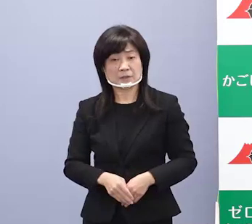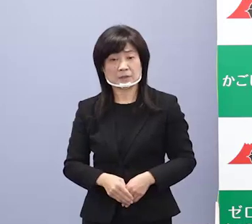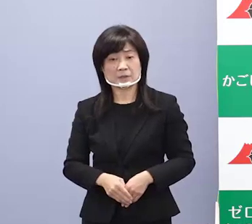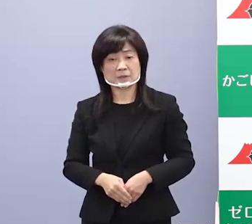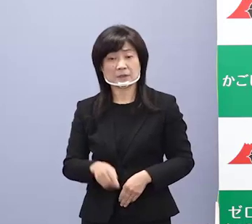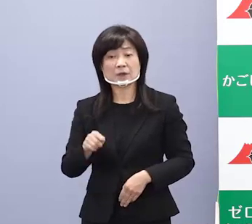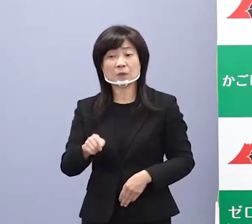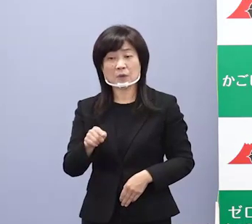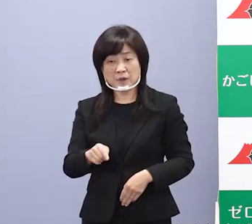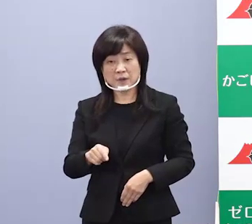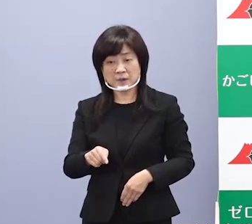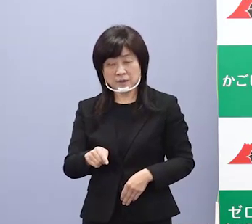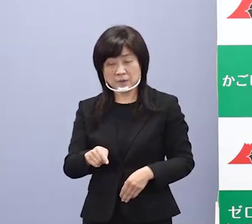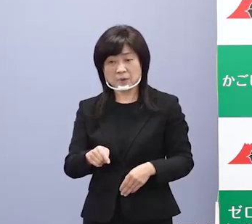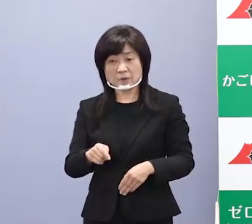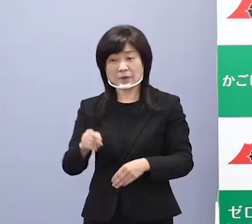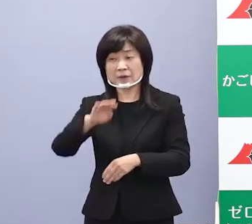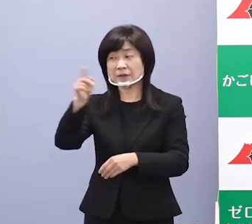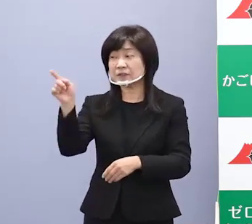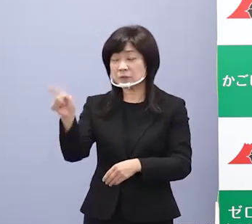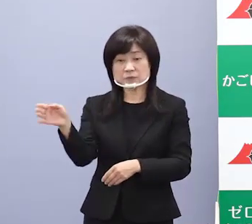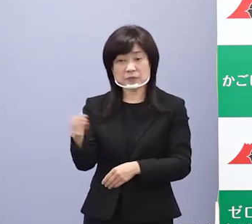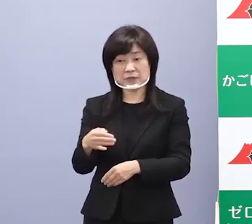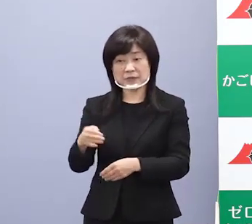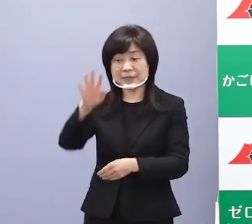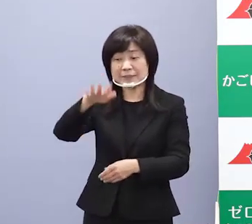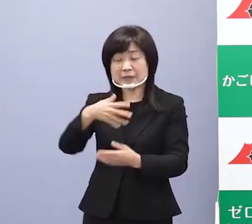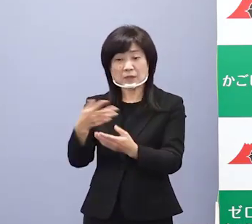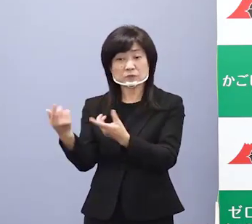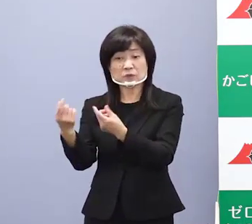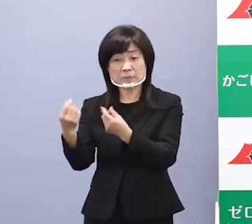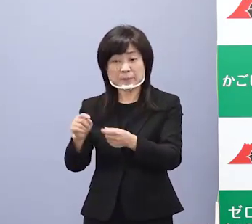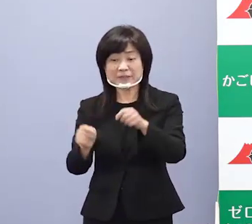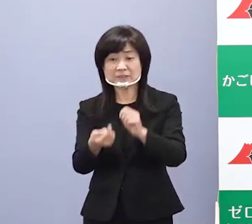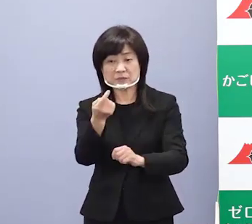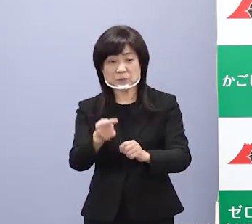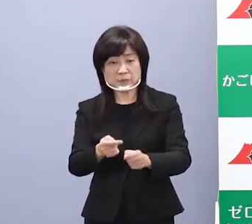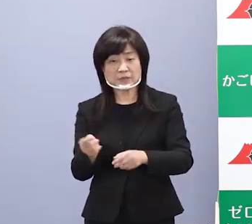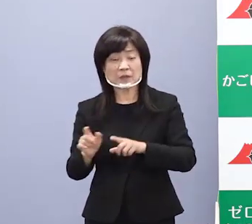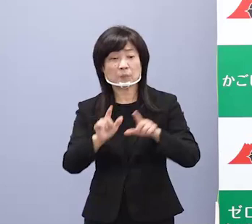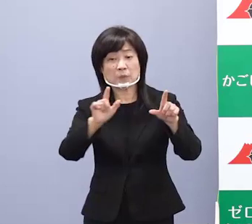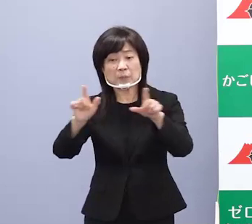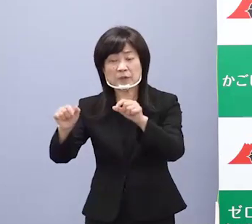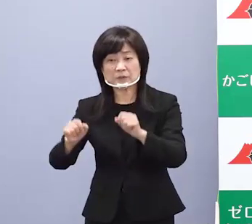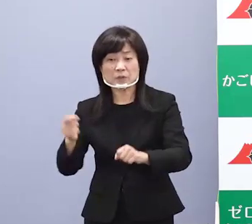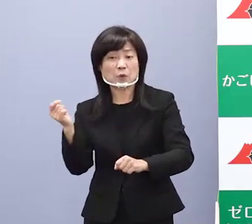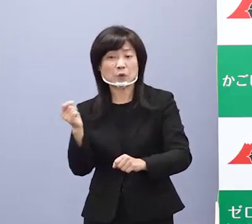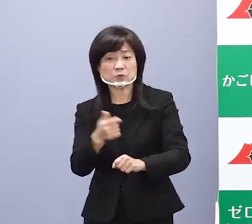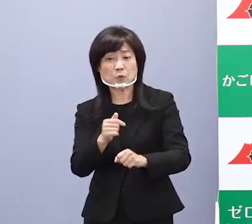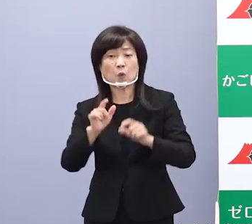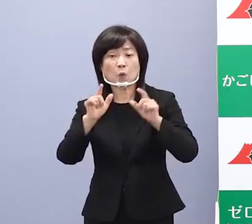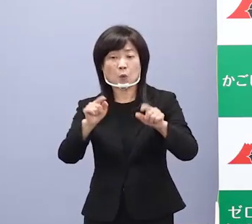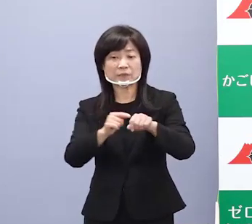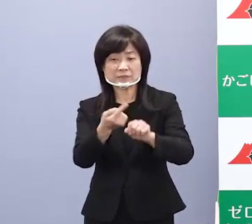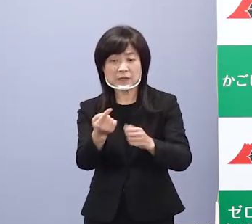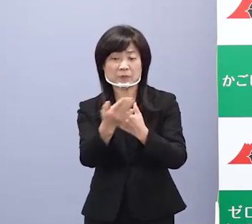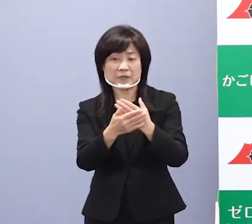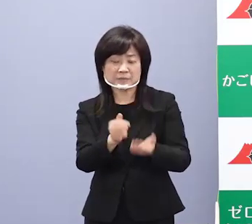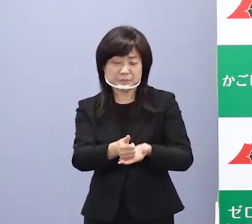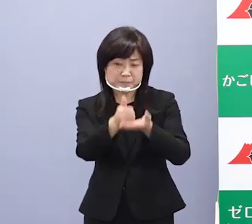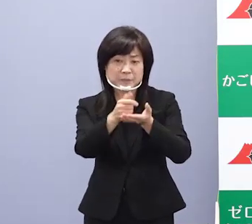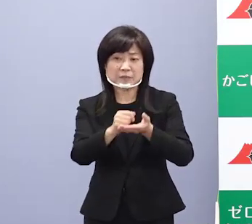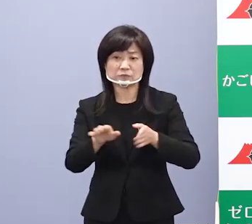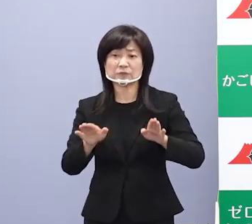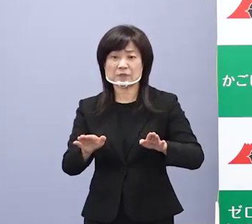白期間をなくすための対応として気象庁から来たデータをそのまま自動転送するというやり方で速報性を重視するやり方で現